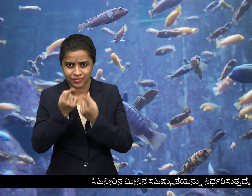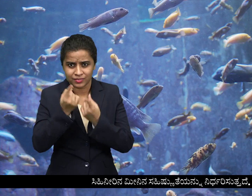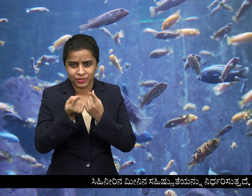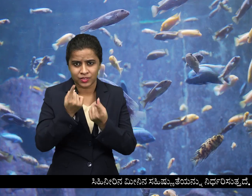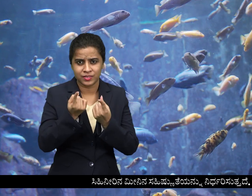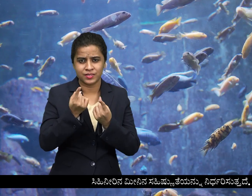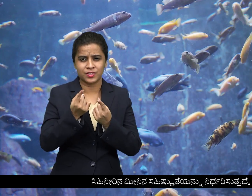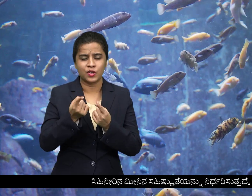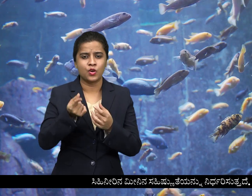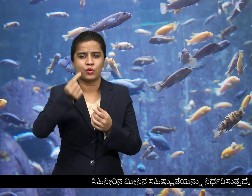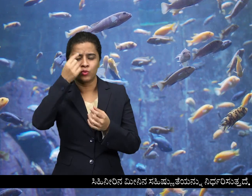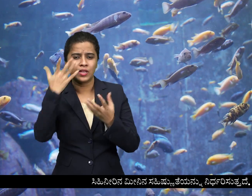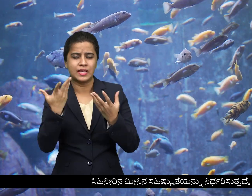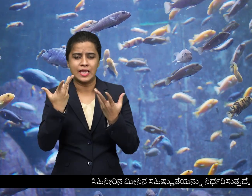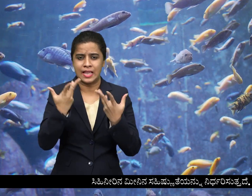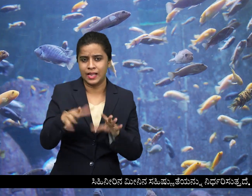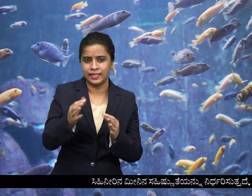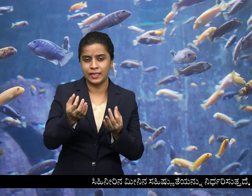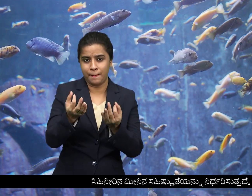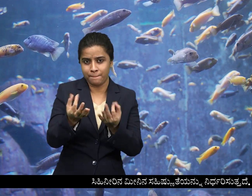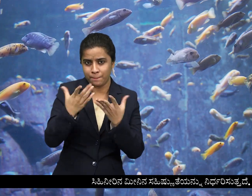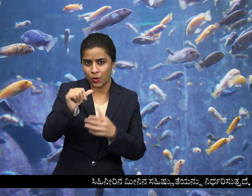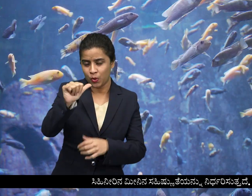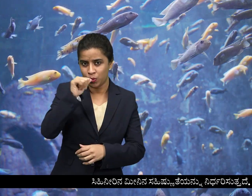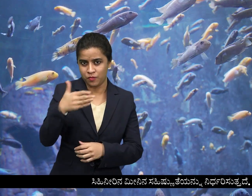ಸಿಹಿ ನೀರಿನ ಮೀನಿನ ಸಹಿಷ್ಣುತೆಯನ್ನ ನಿರ್ಧರಿಸುತ್ತೆ.